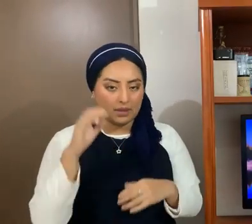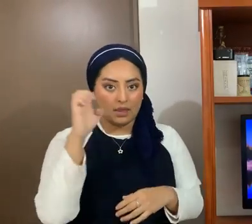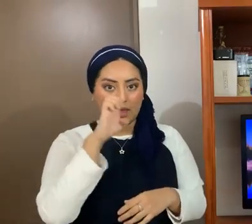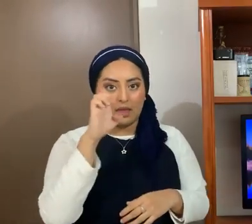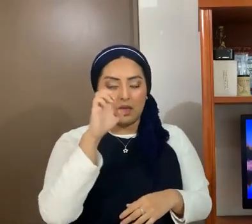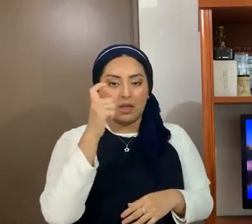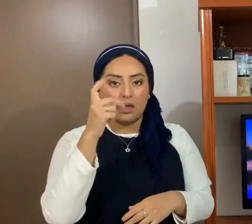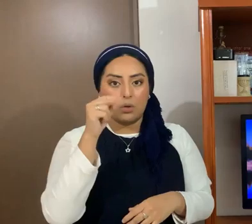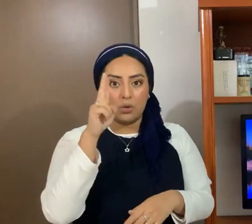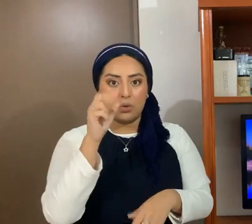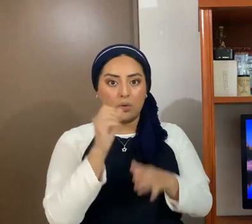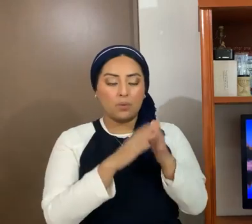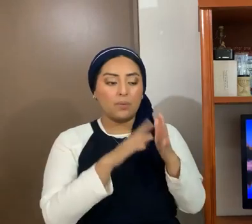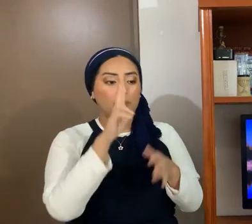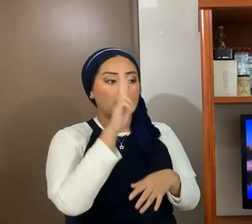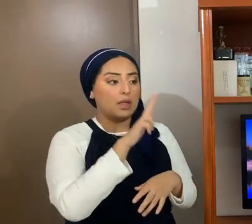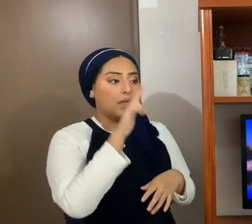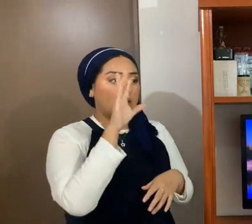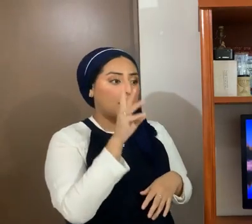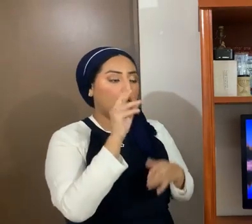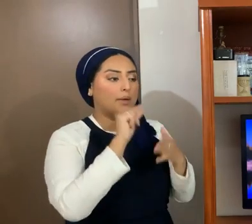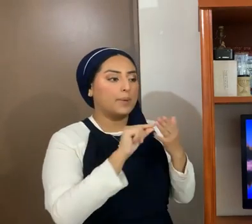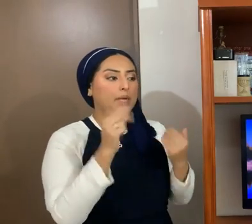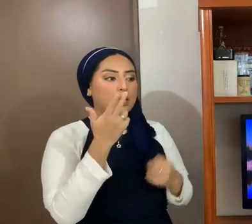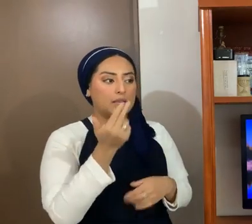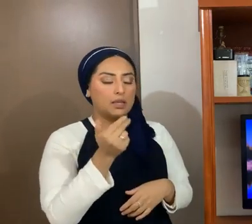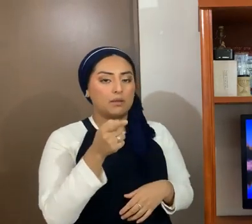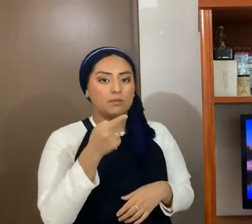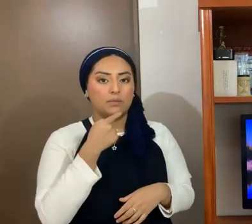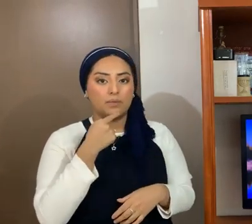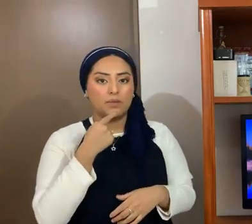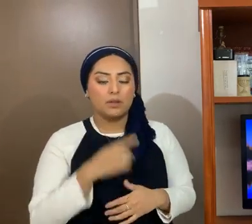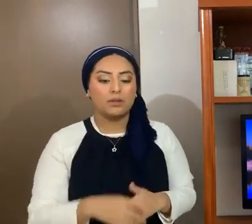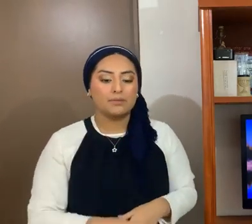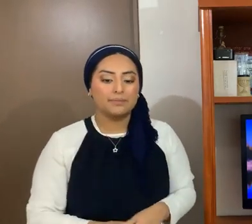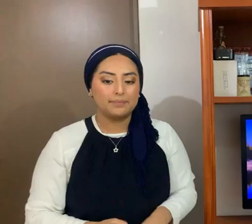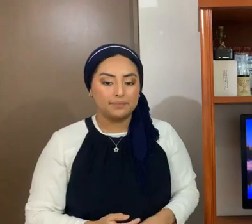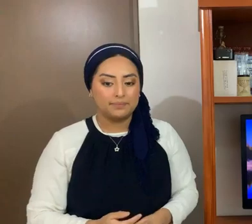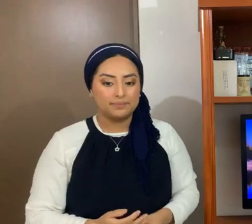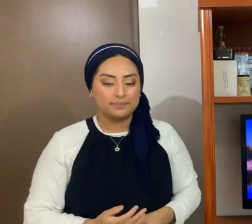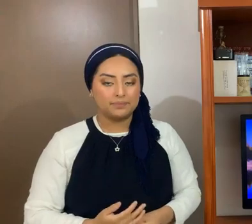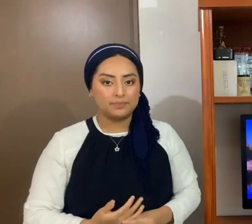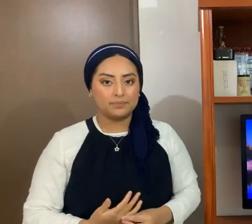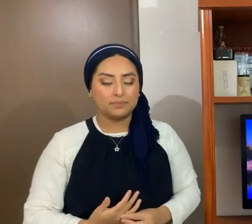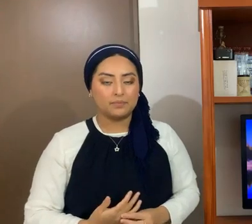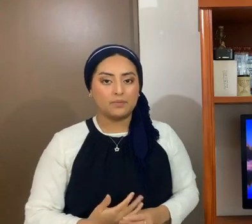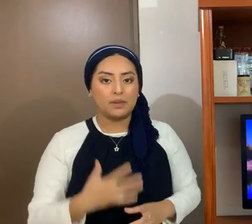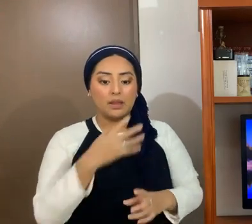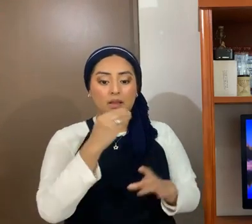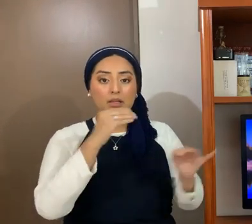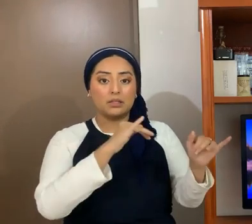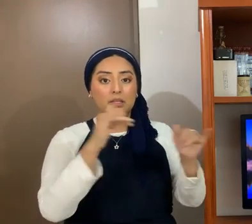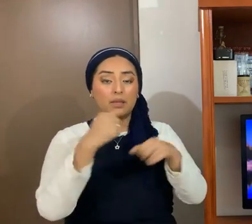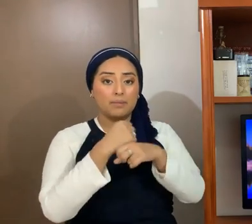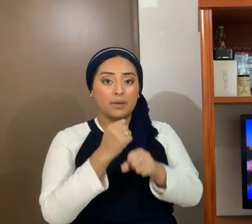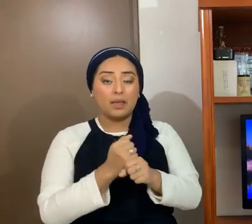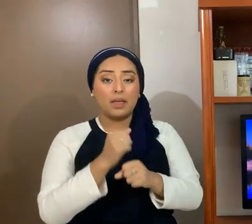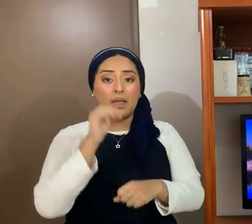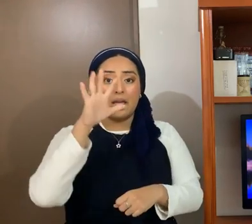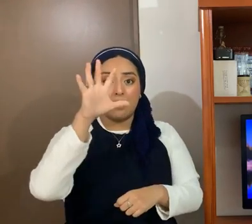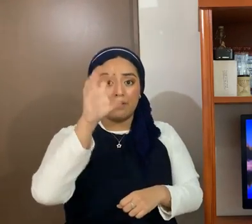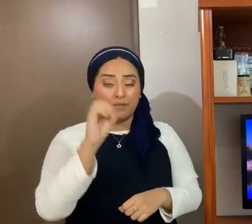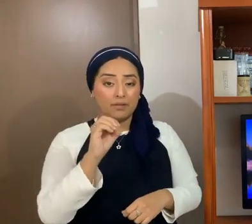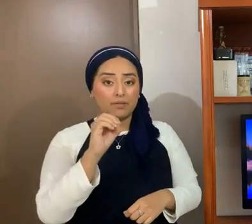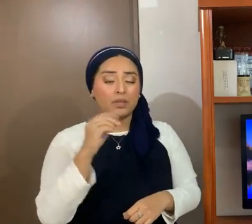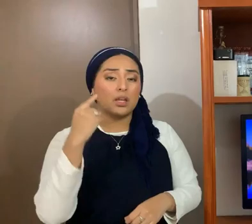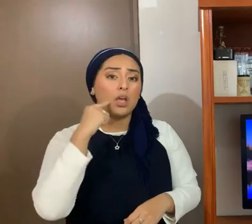Éxodo 36, verso 13. Dice, vamos para allá, dice, e hizo también 50 corchetes de